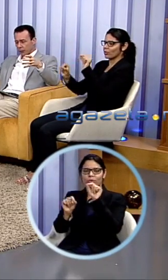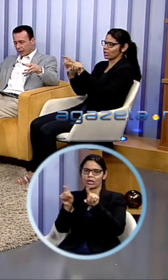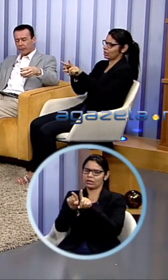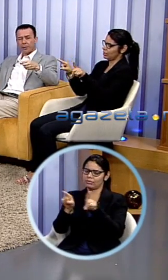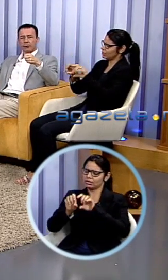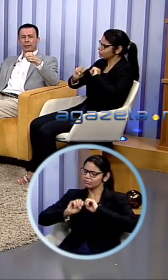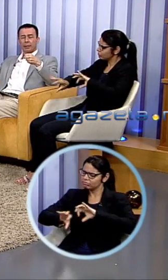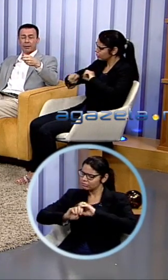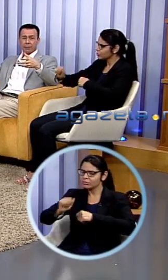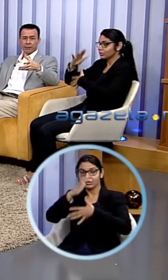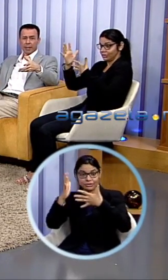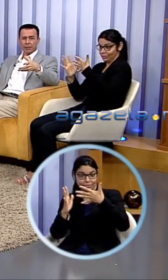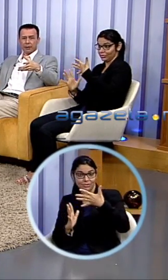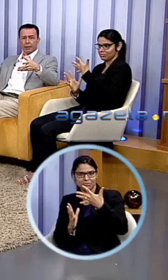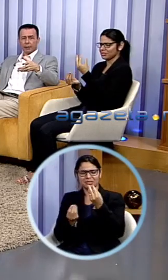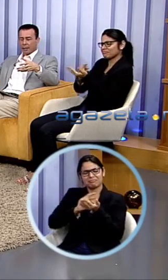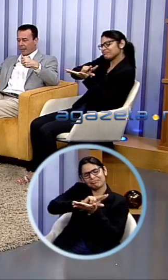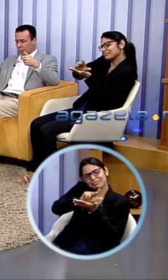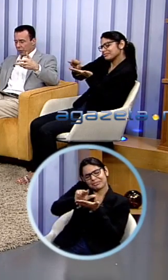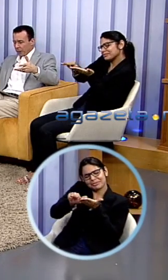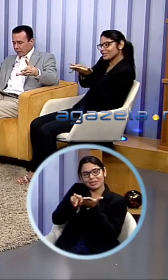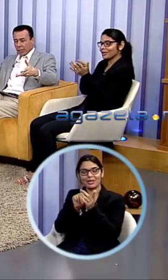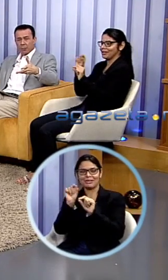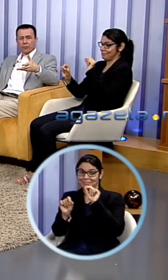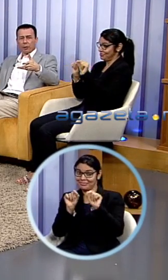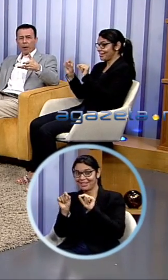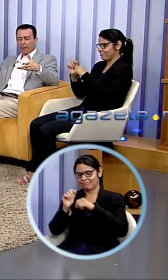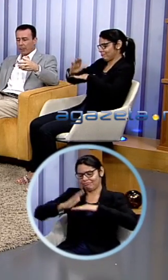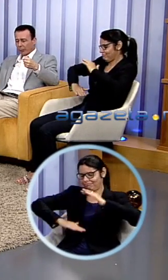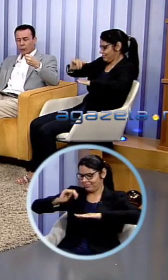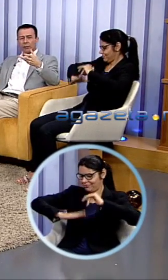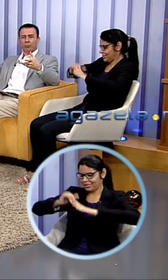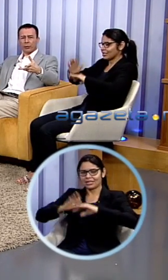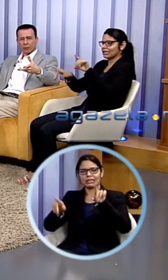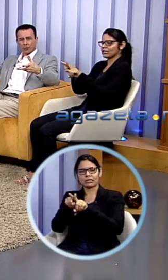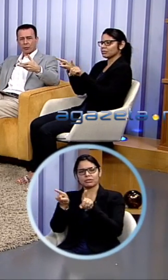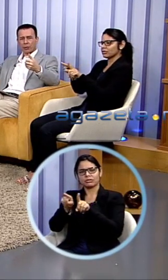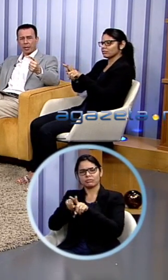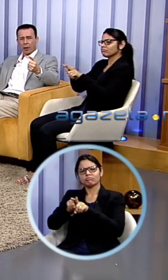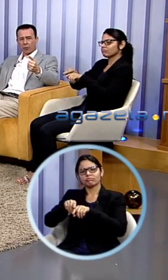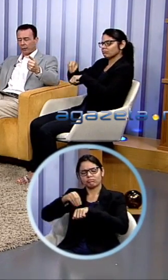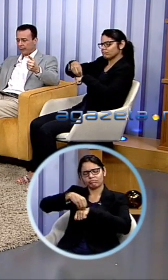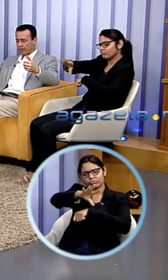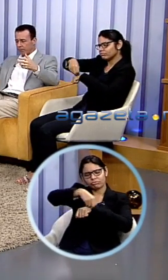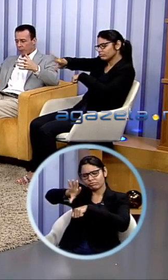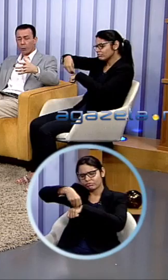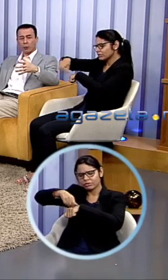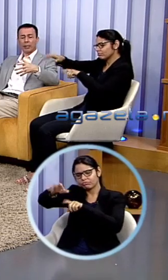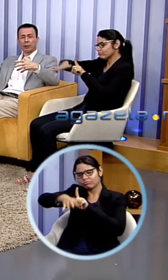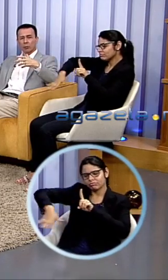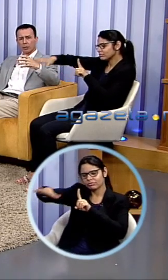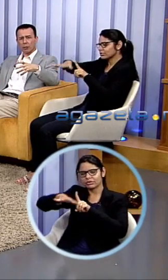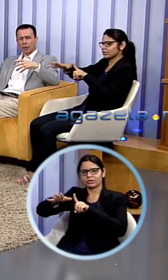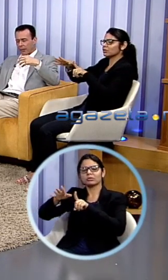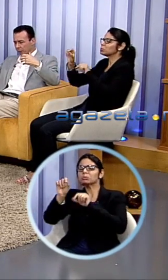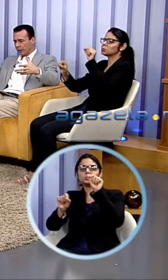ensino de Libras e dessa atividade que é mais do que uma atividade profissional é uma contribuição social que proporciona